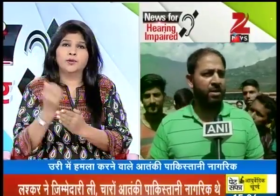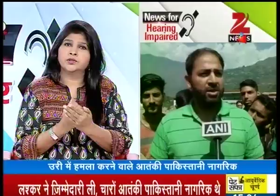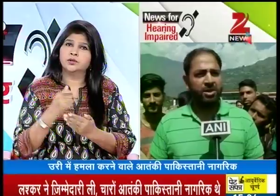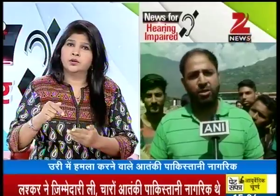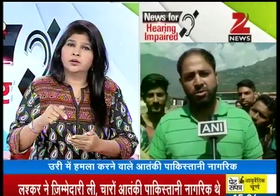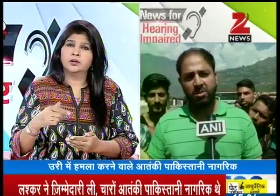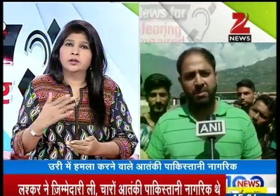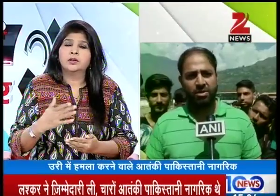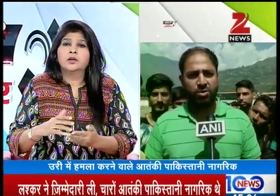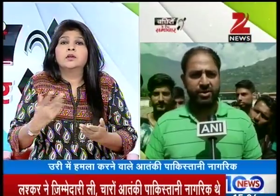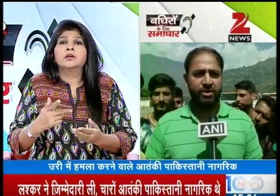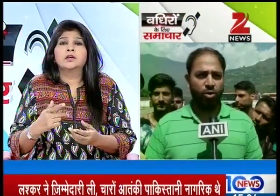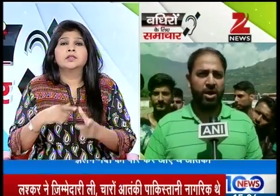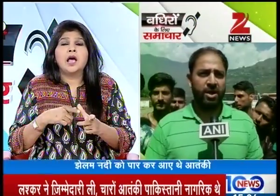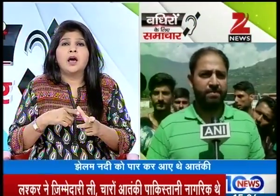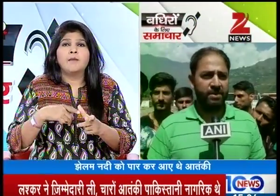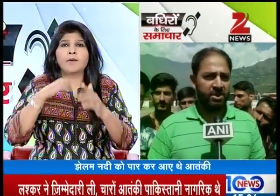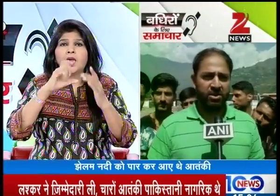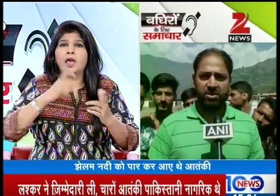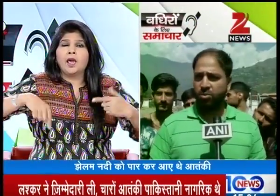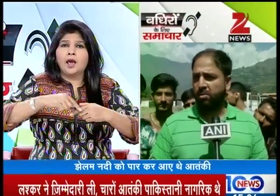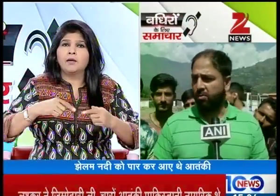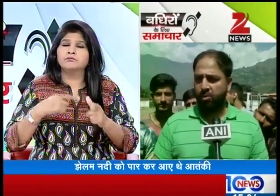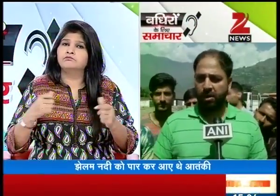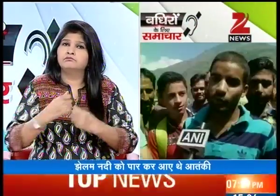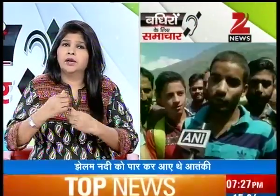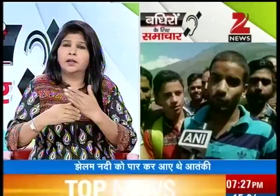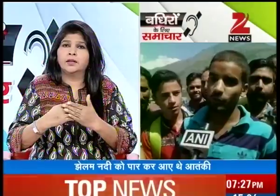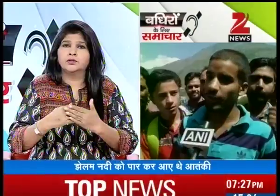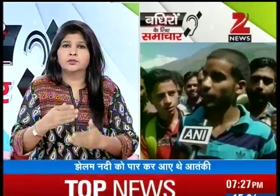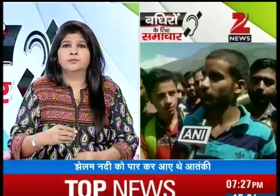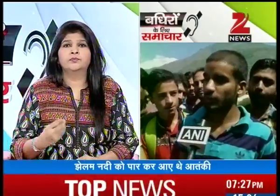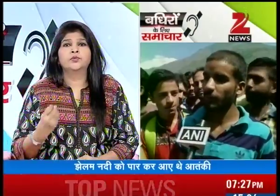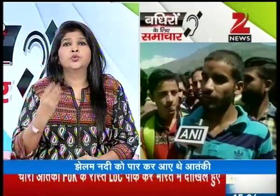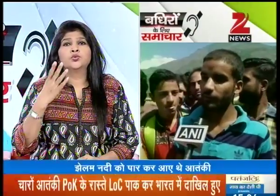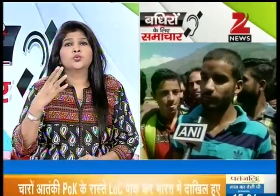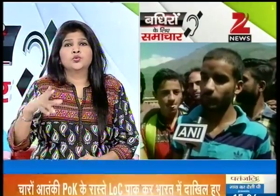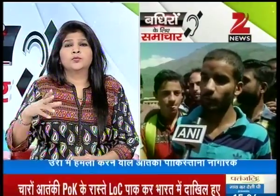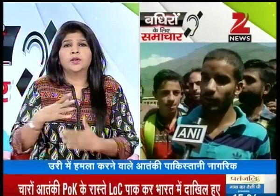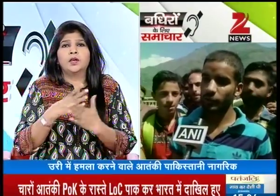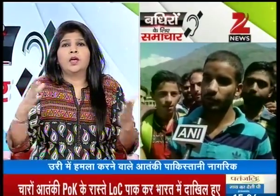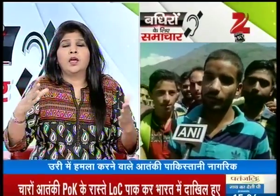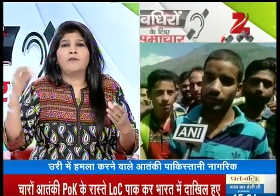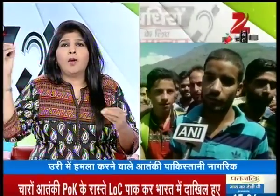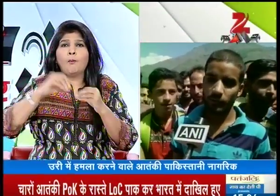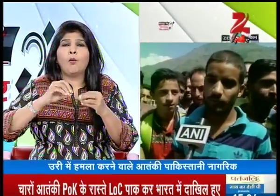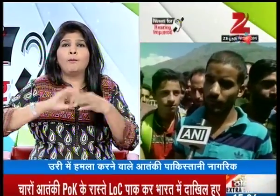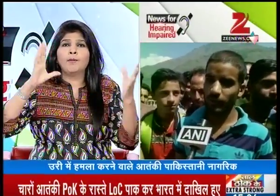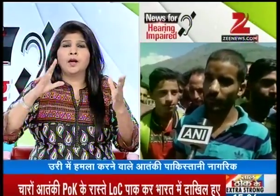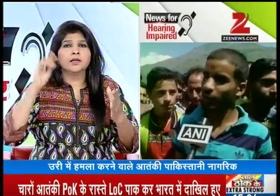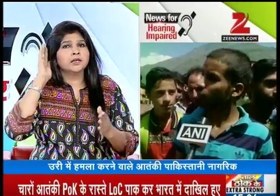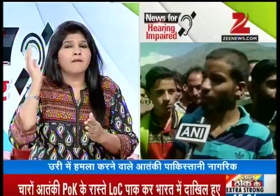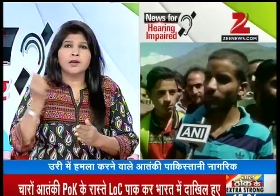यहाँ पे शायद कुछ आर्मी में ऐसा कोई इंसिडेंट हो रहा है जिसकी वजह से कुछ प्रॉब्लम हो रही है। तो सुबह एक मतलब हैवी बम ब्लास्ट की कुछ आवाज़ आई, तो